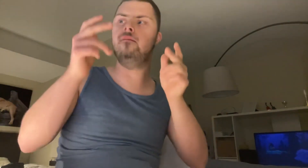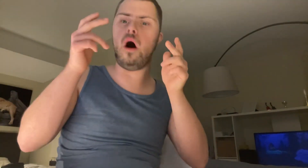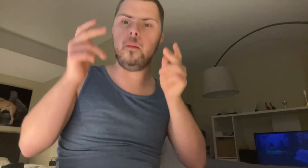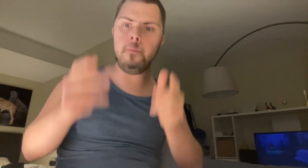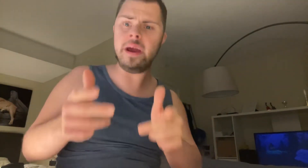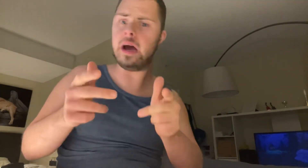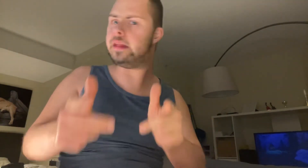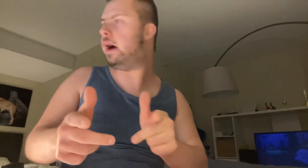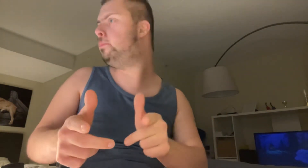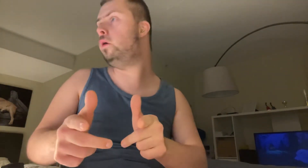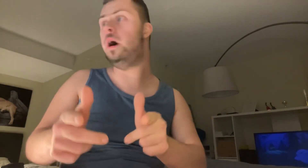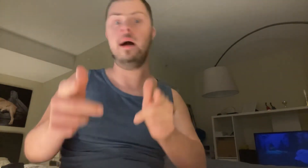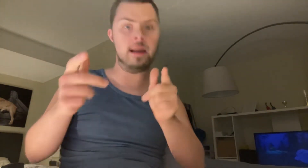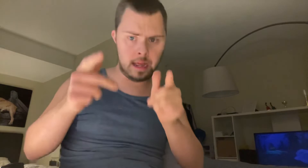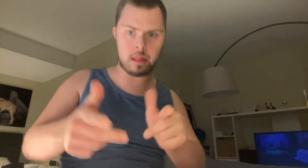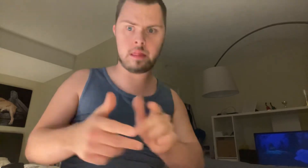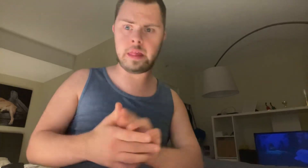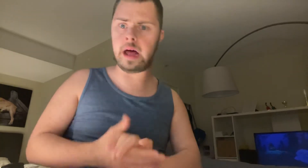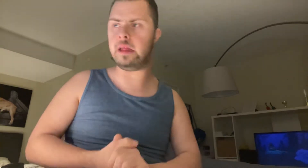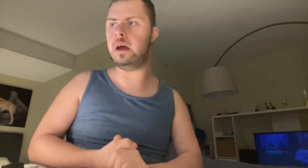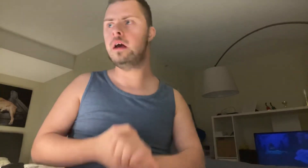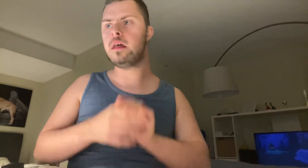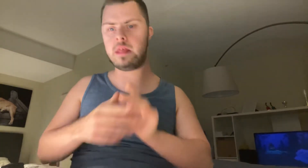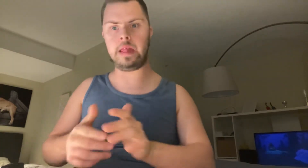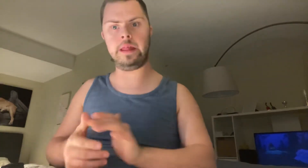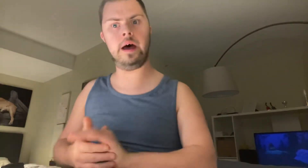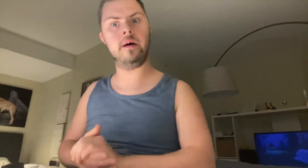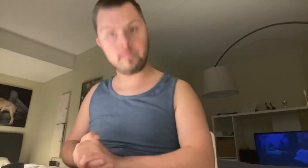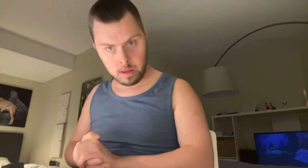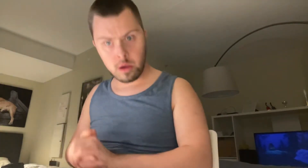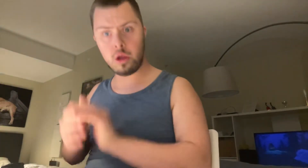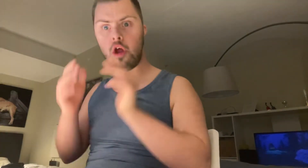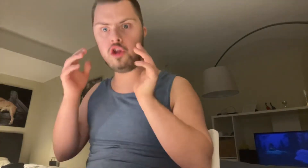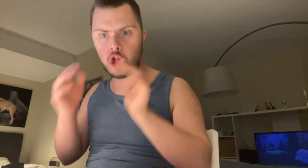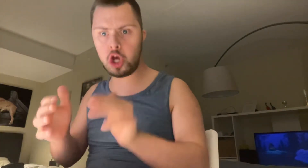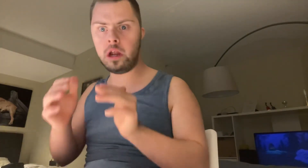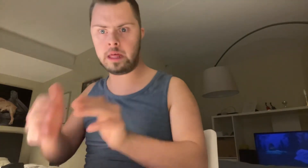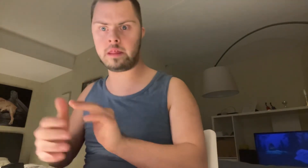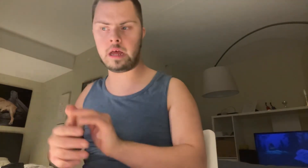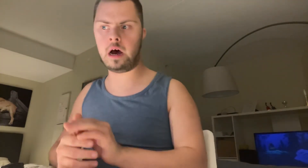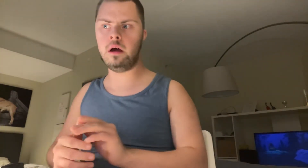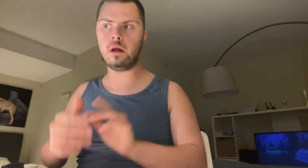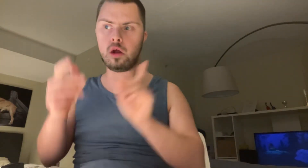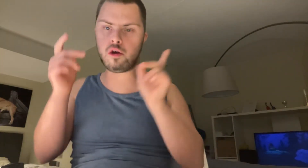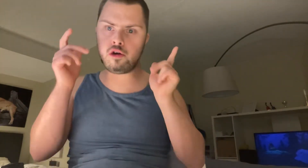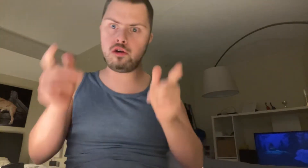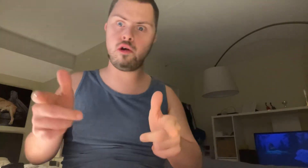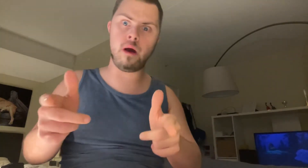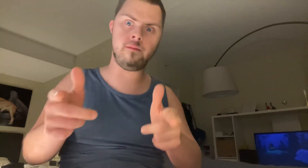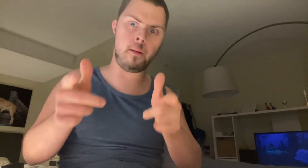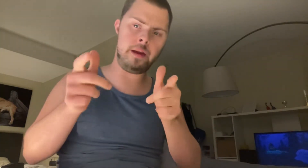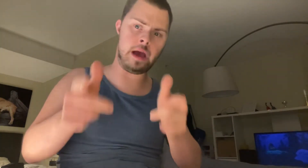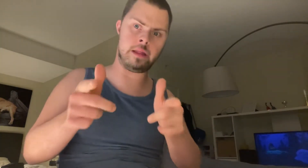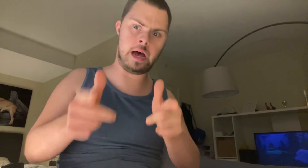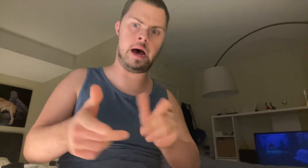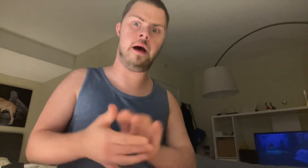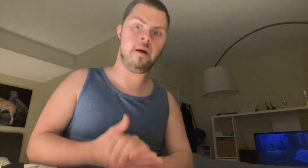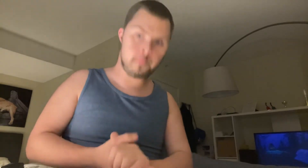Jag var med där på listan sen. En ny lista. Jag var med där här.